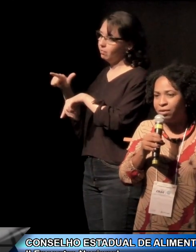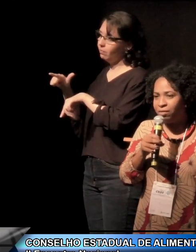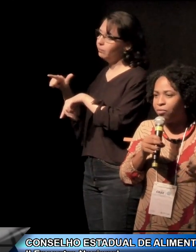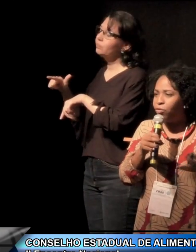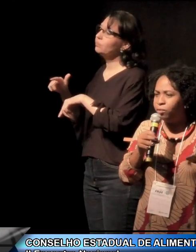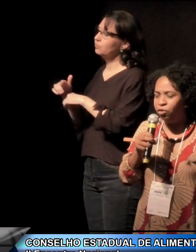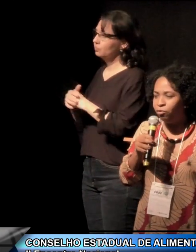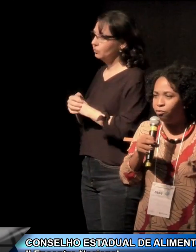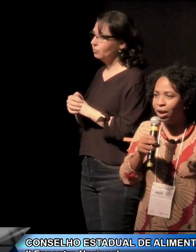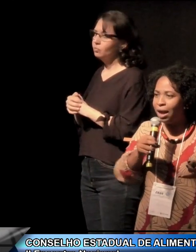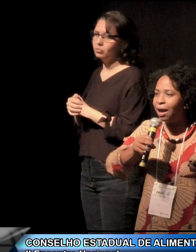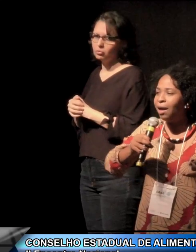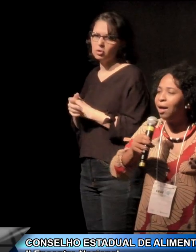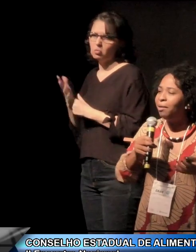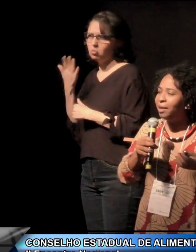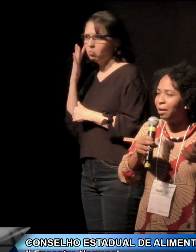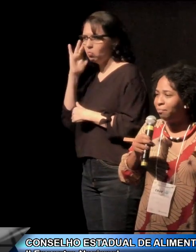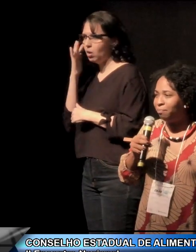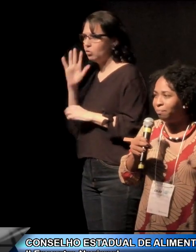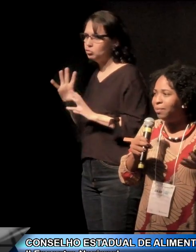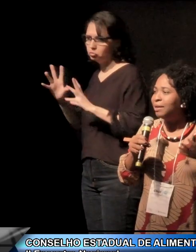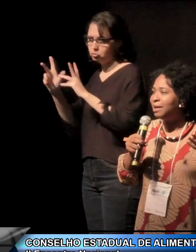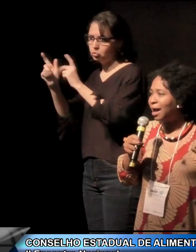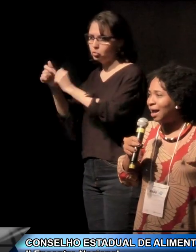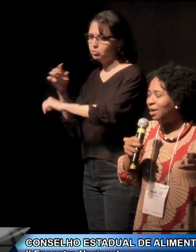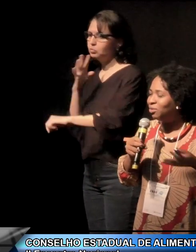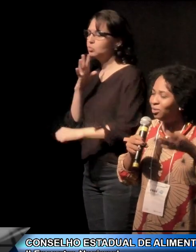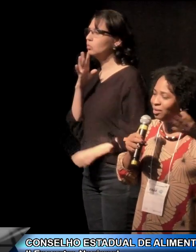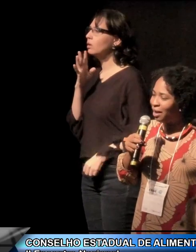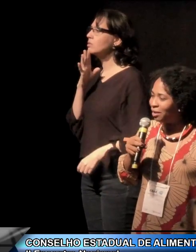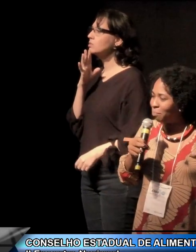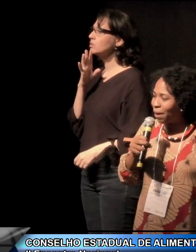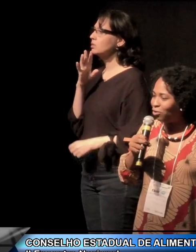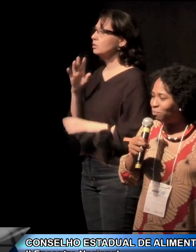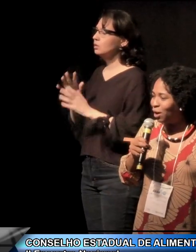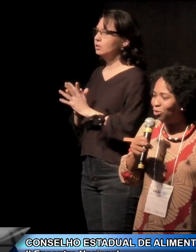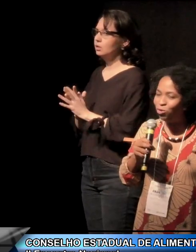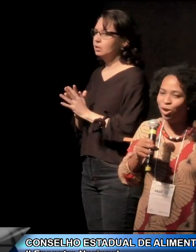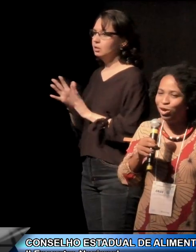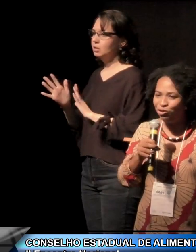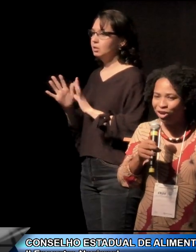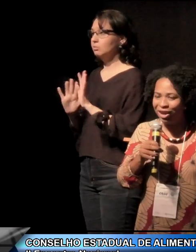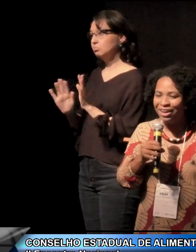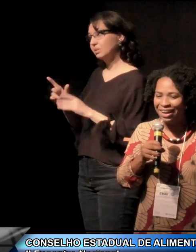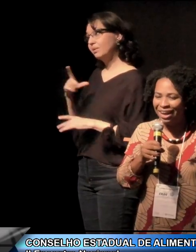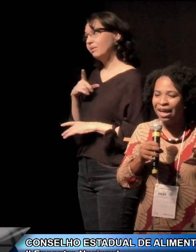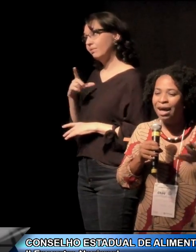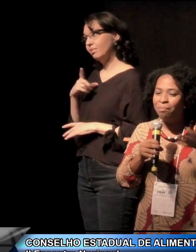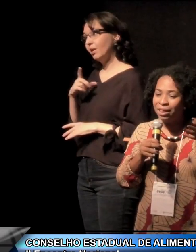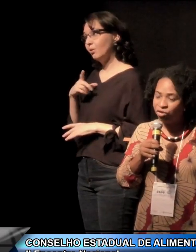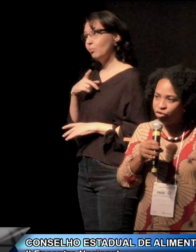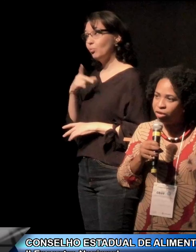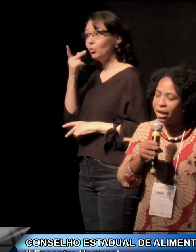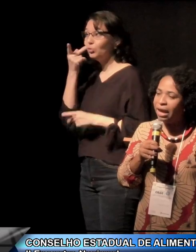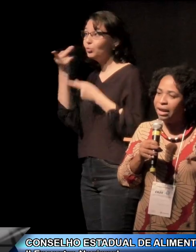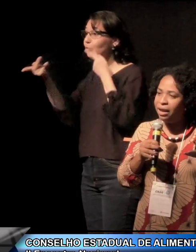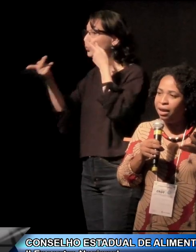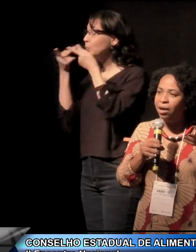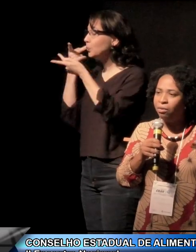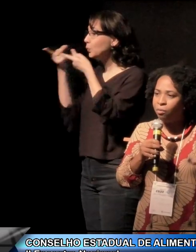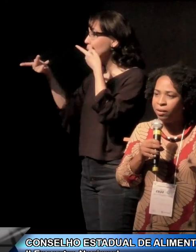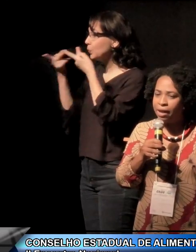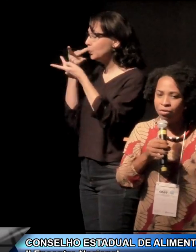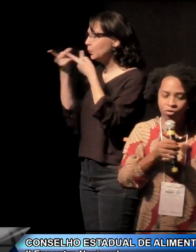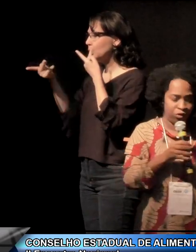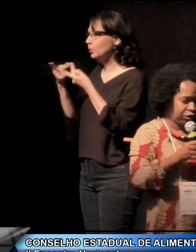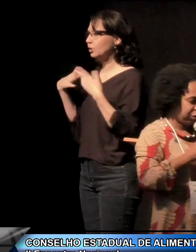Pedra do Sal todo mundo já ouviu falar né da parte mais turística né mas a gente tem ali